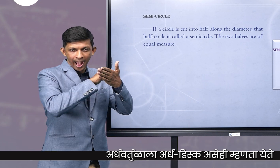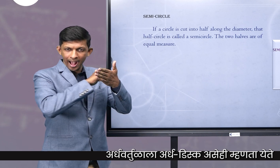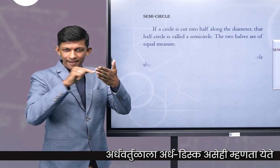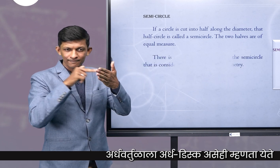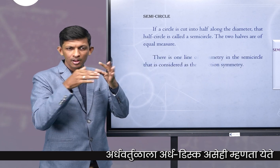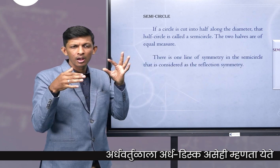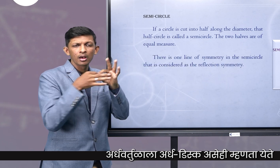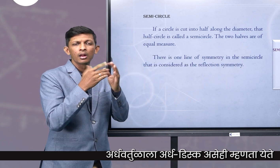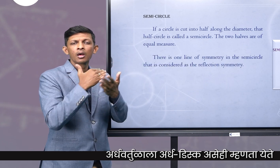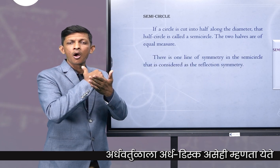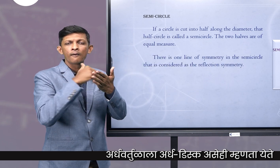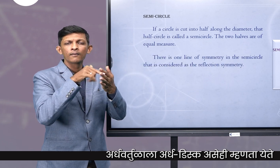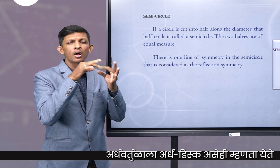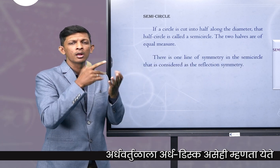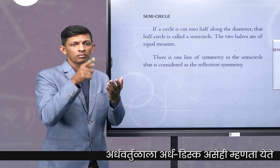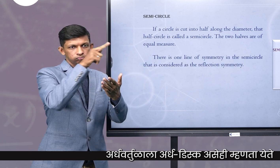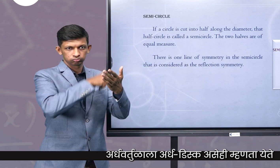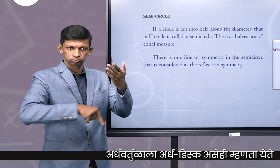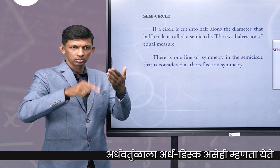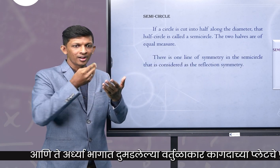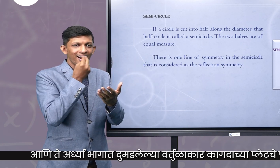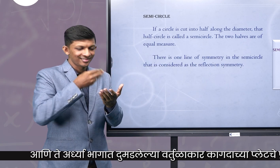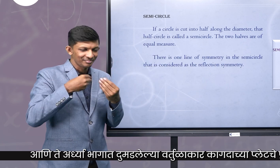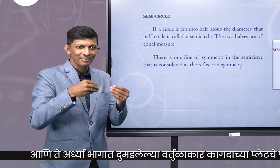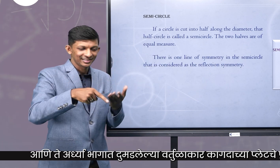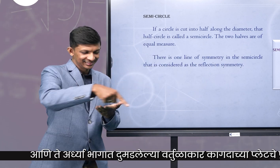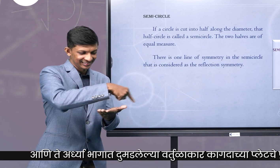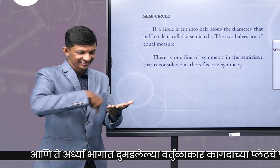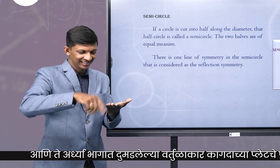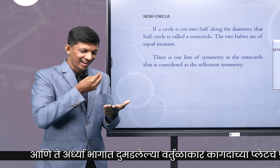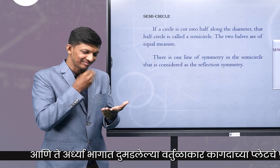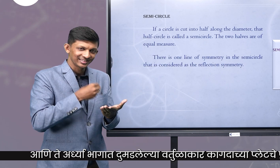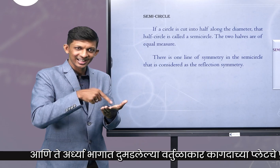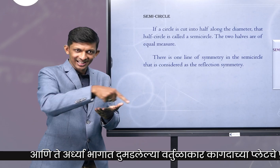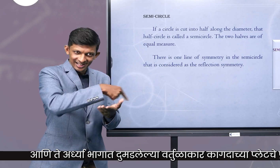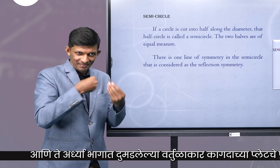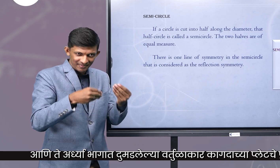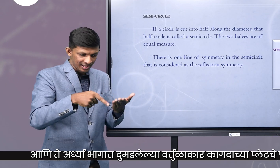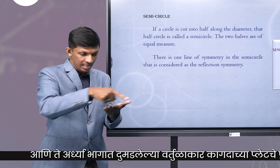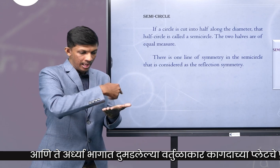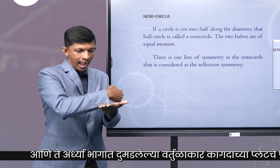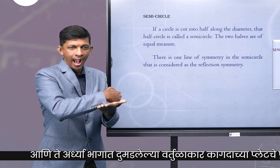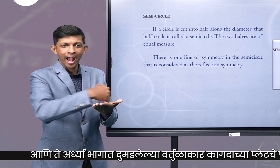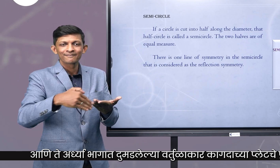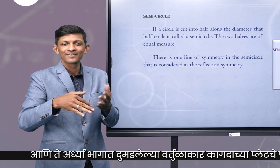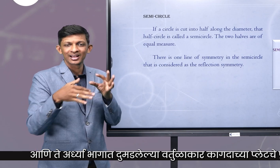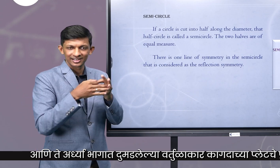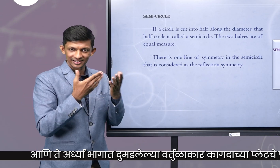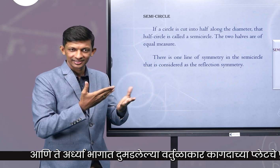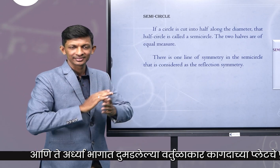अर्धवर्तुळाला अर्ध डिस्क असेही म्हणता येते आणि ते अर्ध्या भागात दुमडलेल्या वर्तुळाकार कागदाच्या प्लेटचे